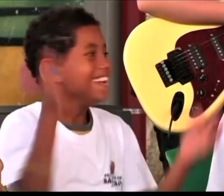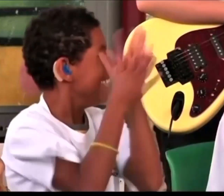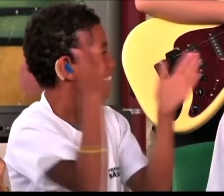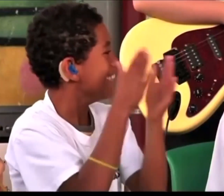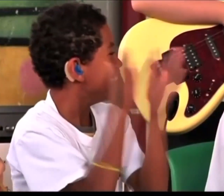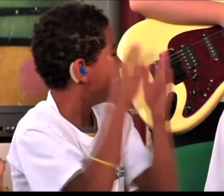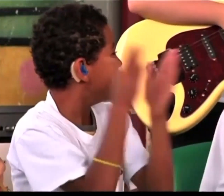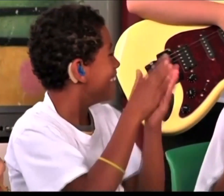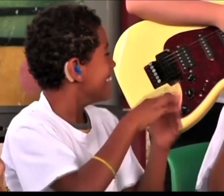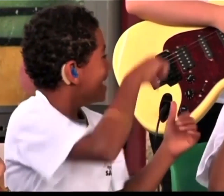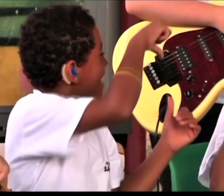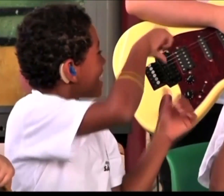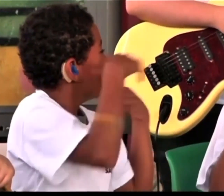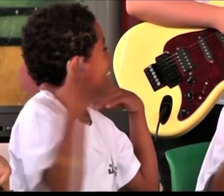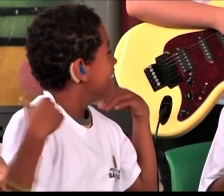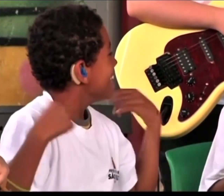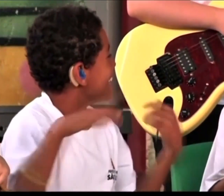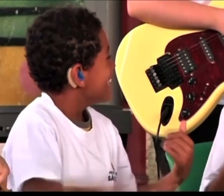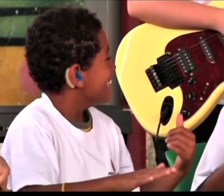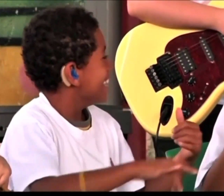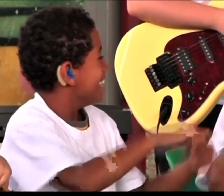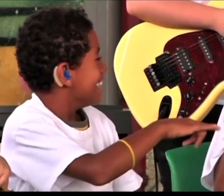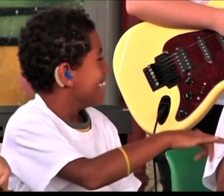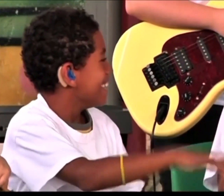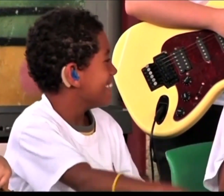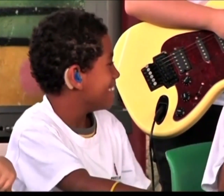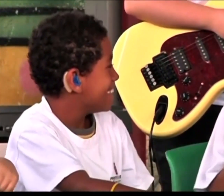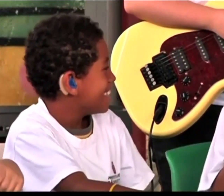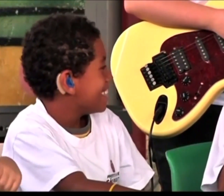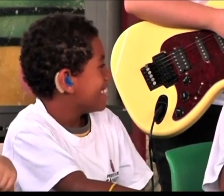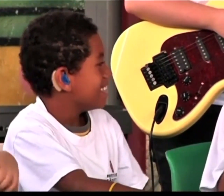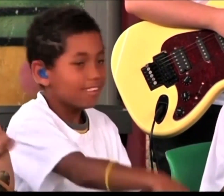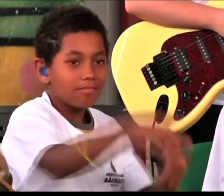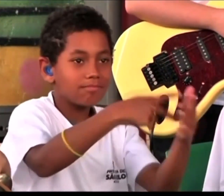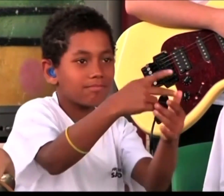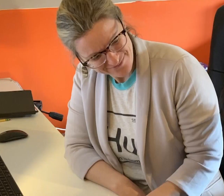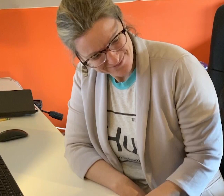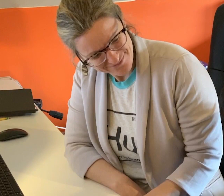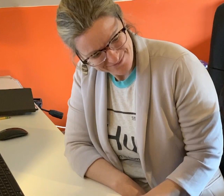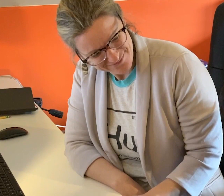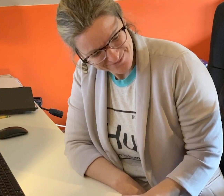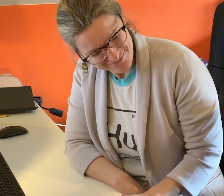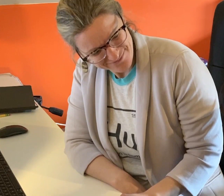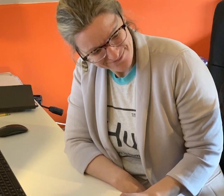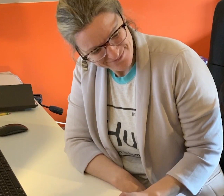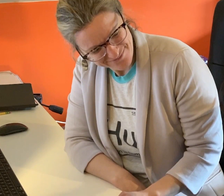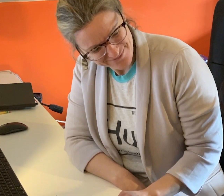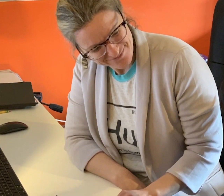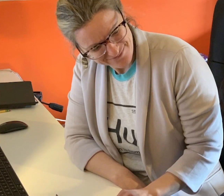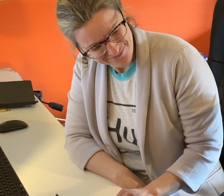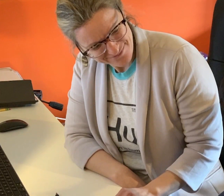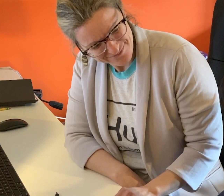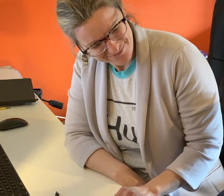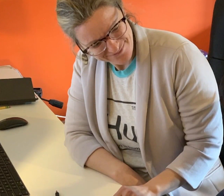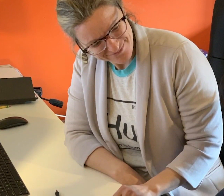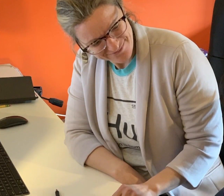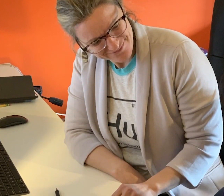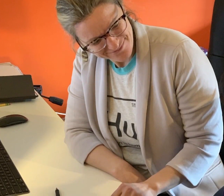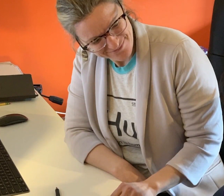امریکن سائن لینگویج کے تعلیمی مواد کی اشد ضرورت ہے۔ گیلاڈیٹ یونیورسٹی سے منسلک ملیسا